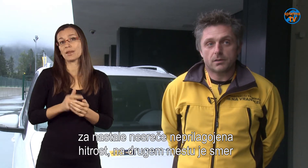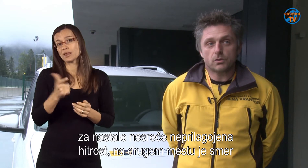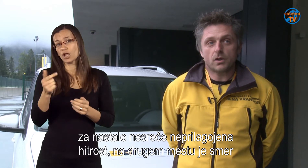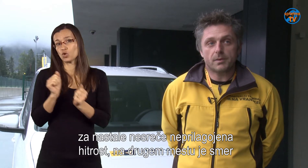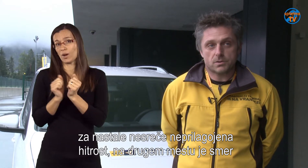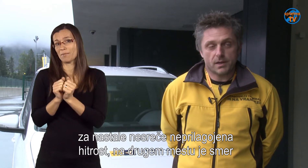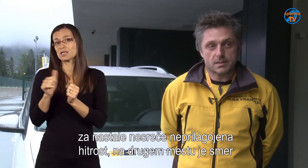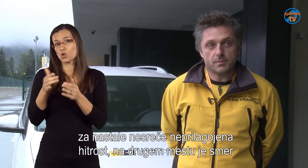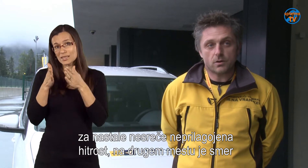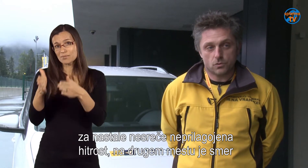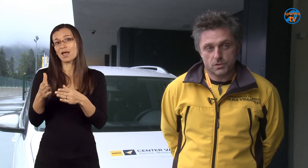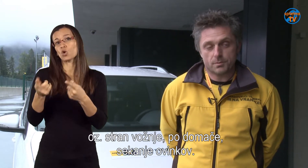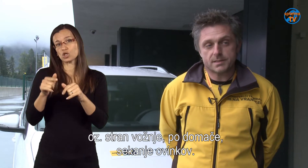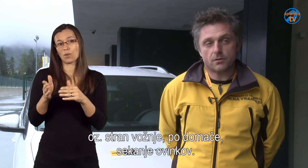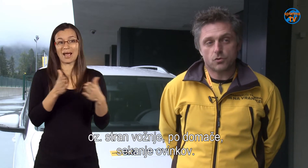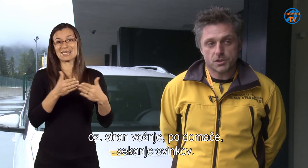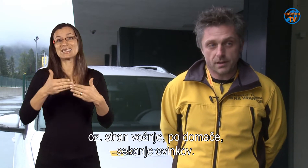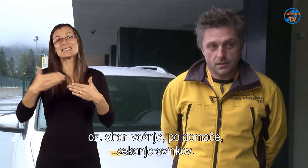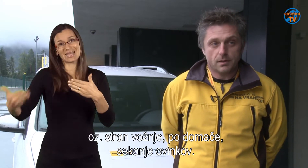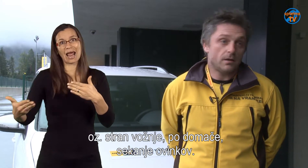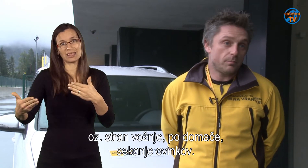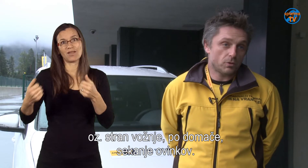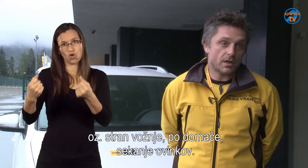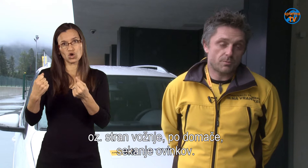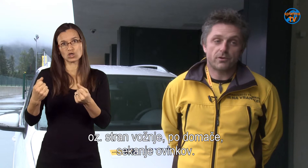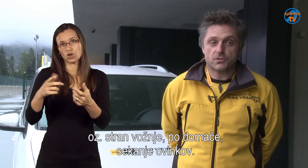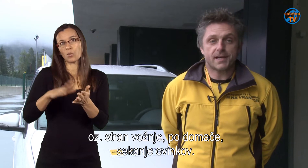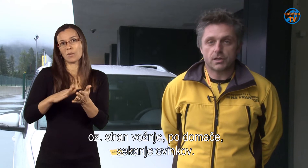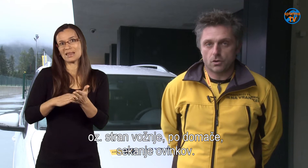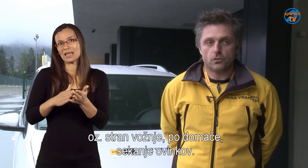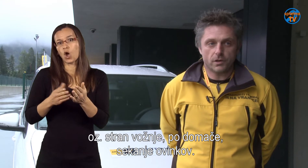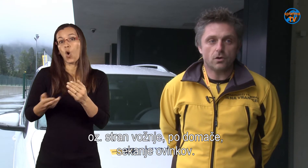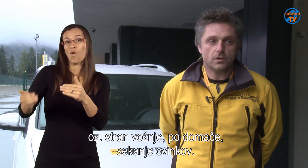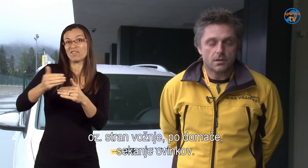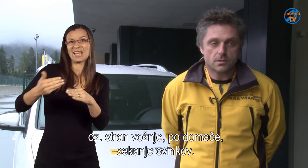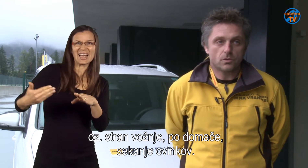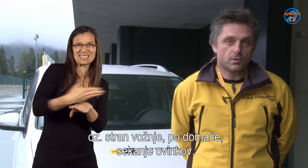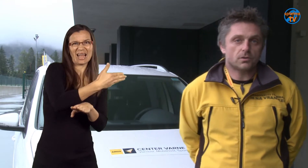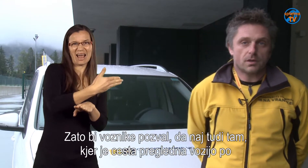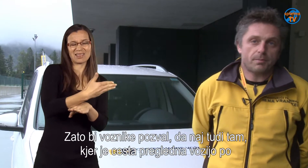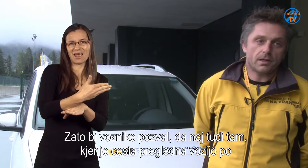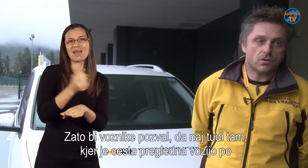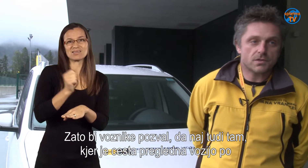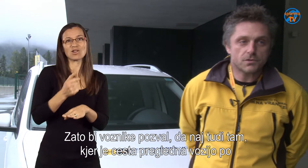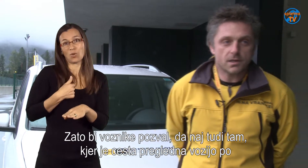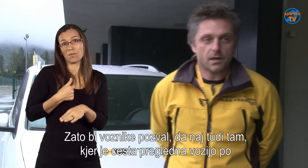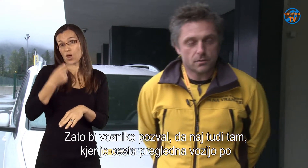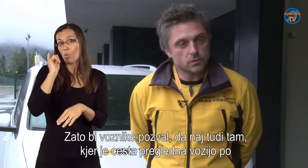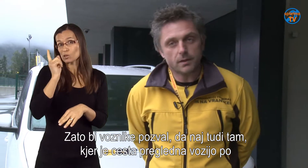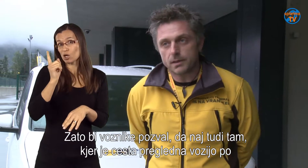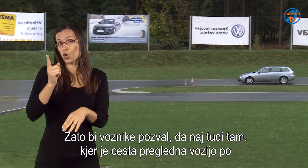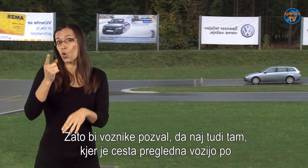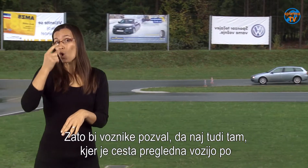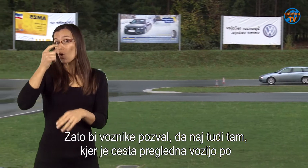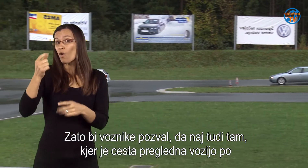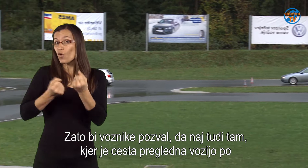Potem na drugem mestu je smer oziroma stran vožnje, po domače povedano sekanje ovinkov, zato bi tudi apeliral na vse voznike, tudi